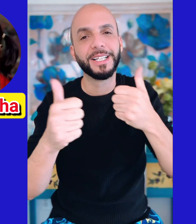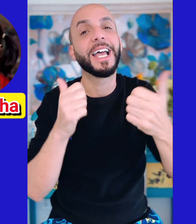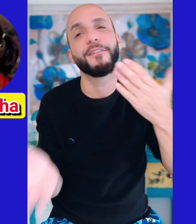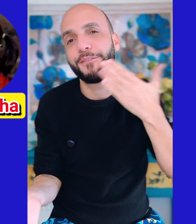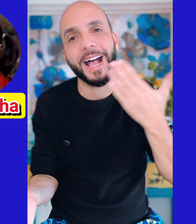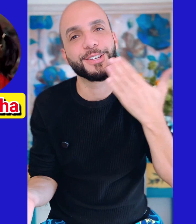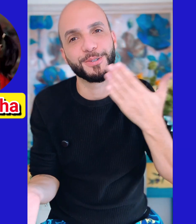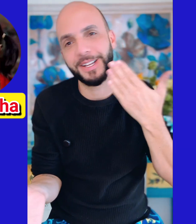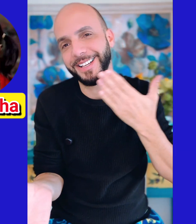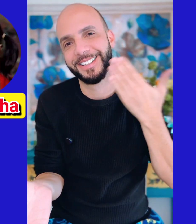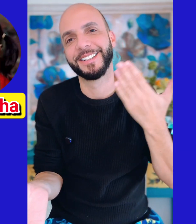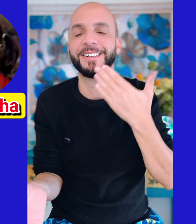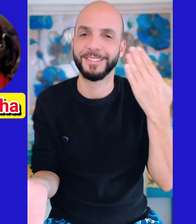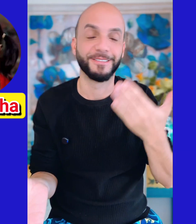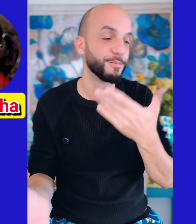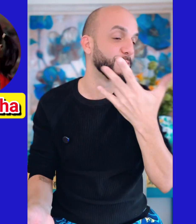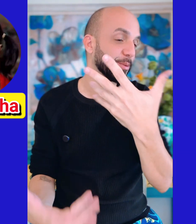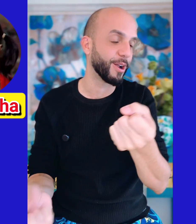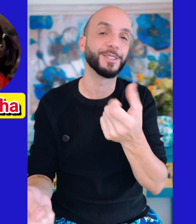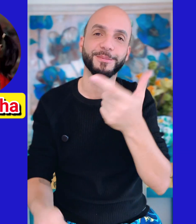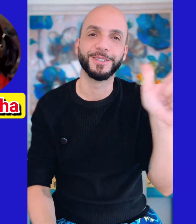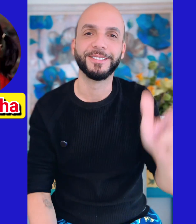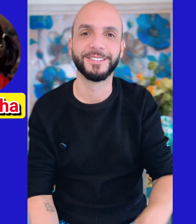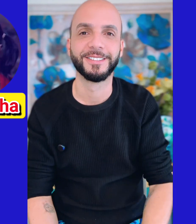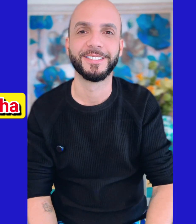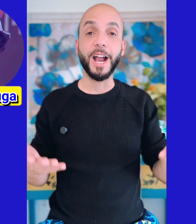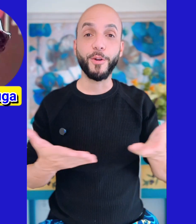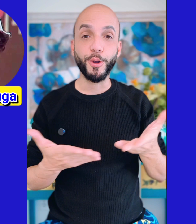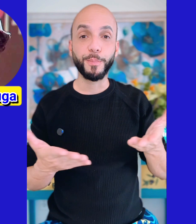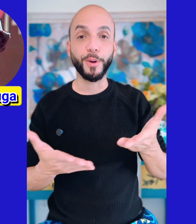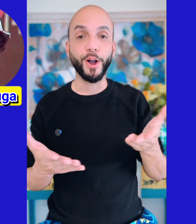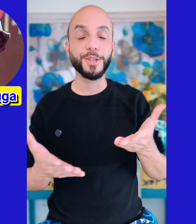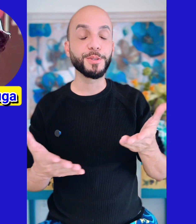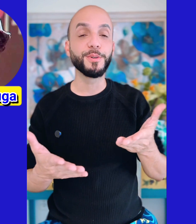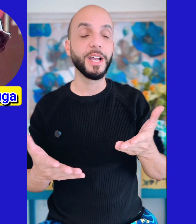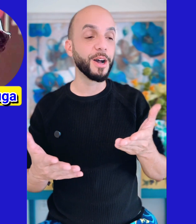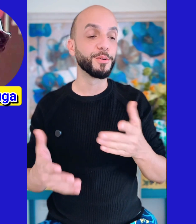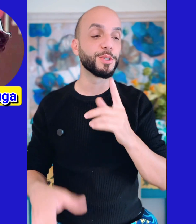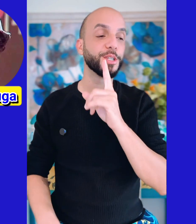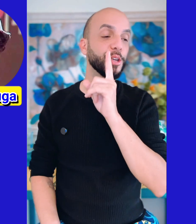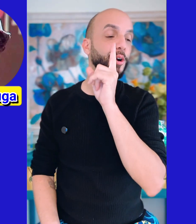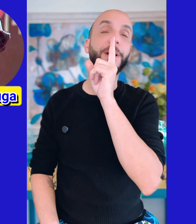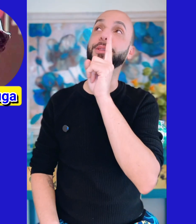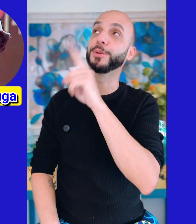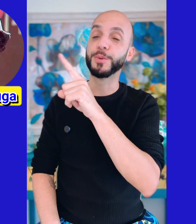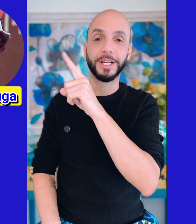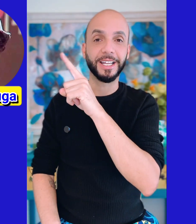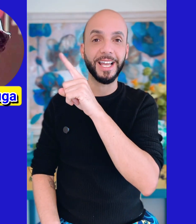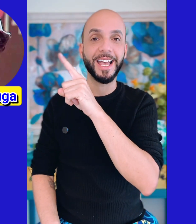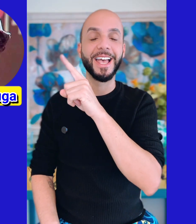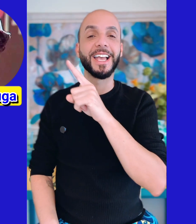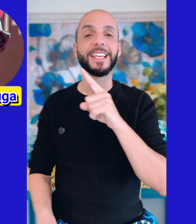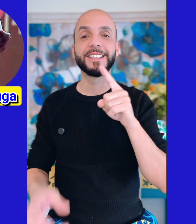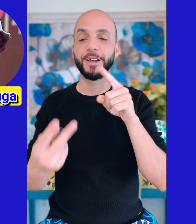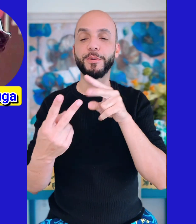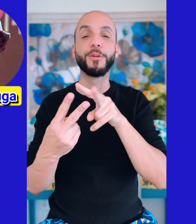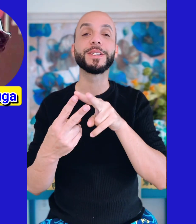É fácil, né? Vamos pro próximo. Agora o próximo é o Senhor Madruga, né? É um